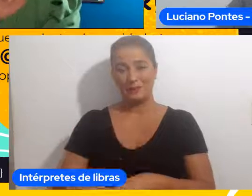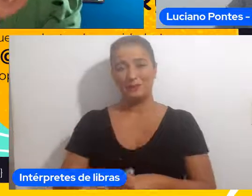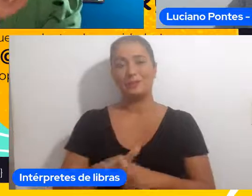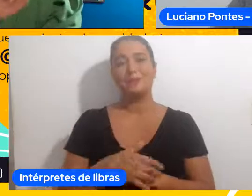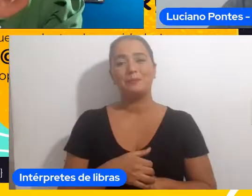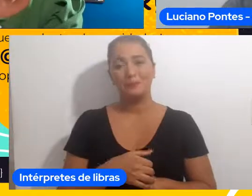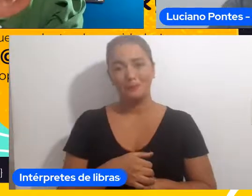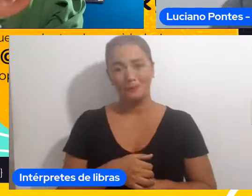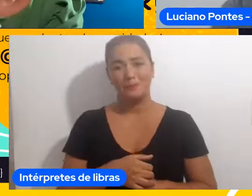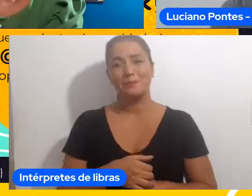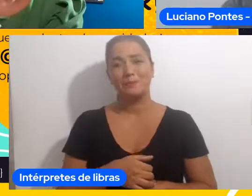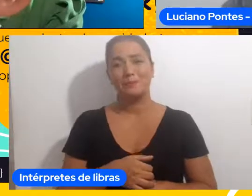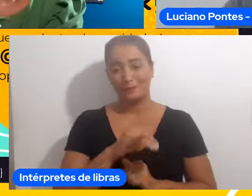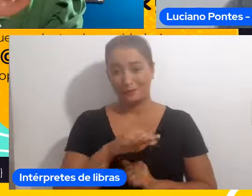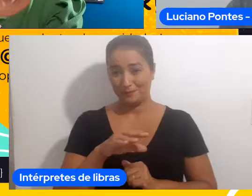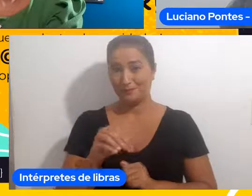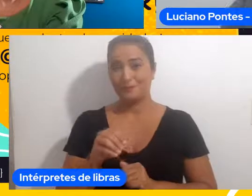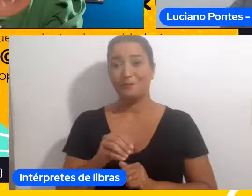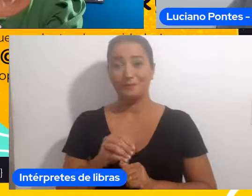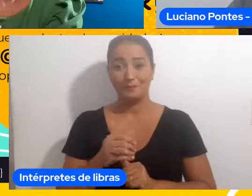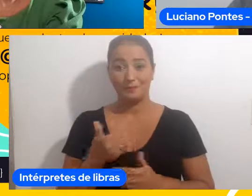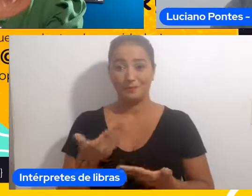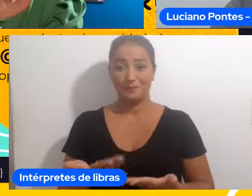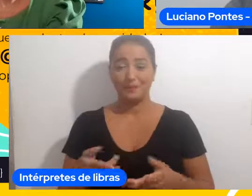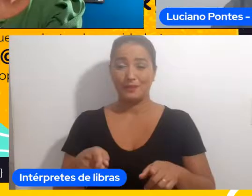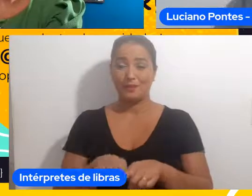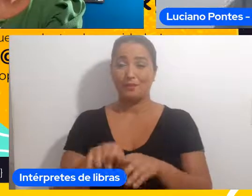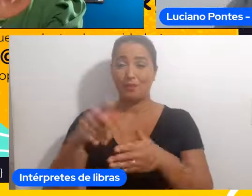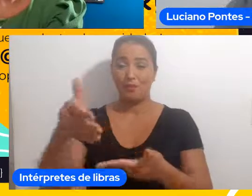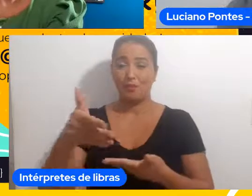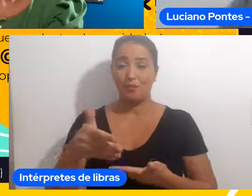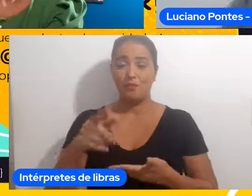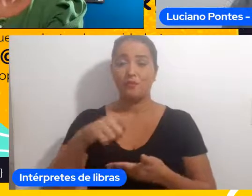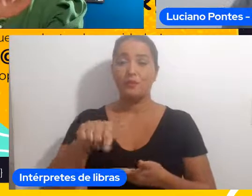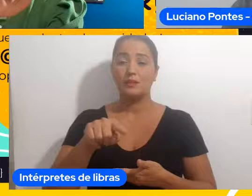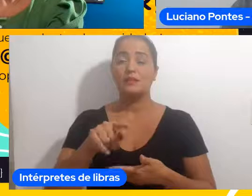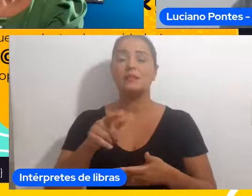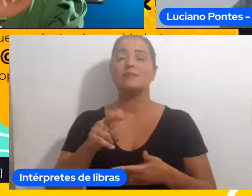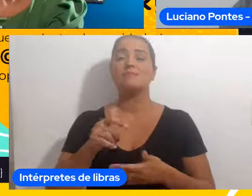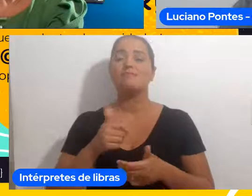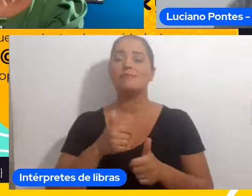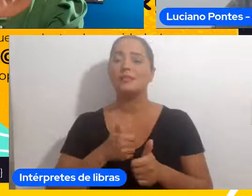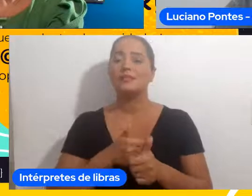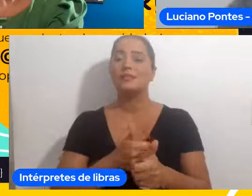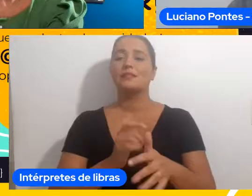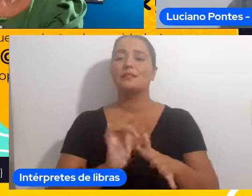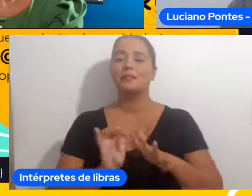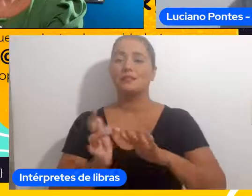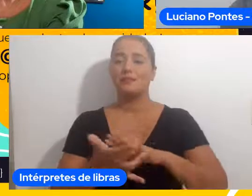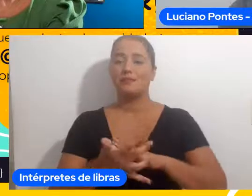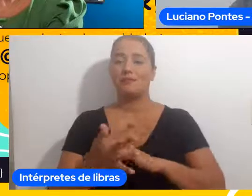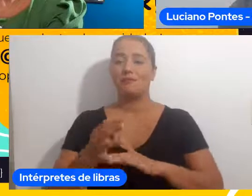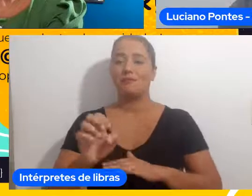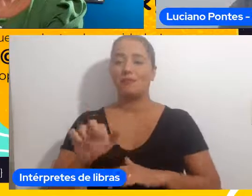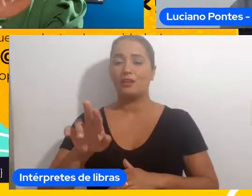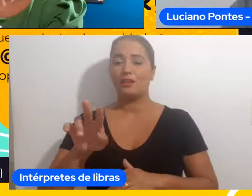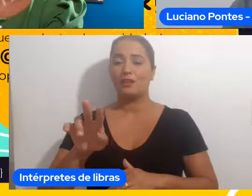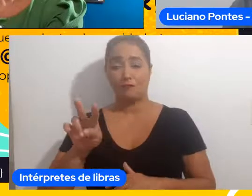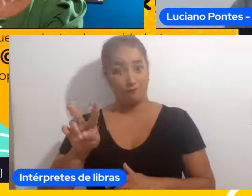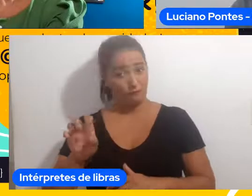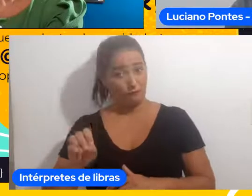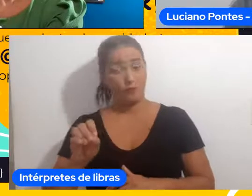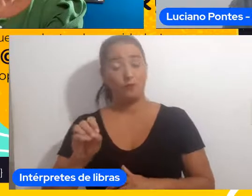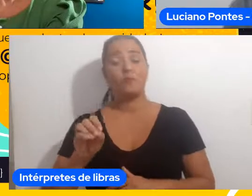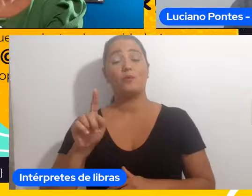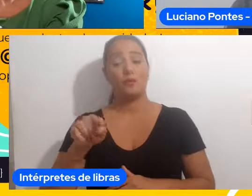É isso aí, Camila. Queria convidar também todo mundo a seguir as redes sociais da Fevo Projetos. Tem no YouTube, que é o nosso